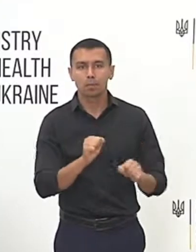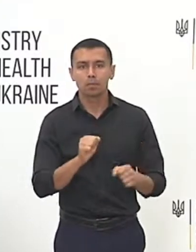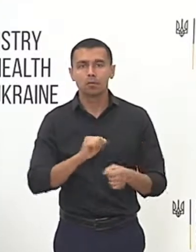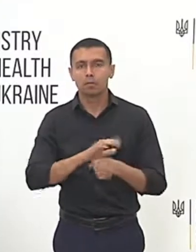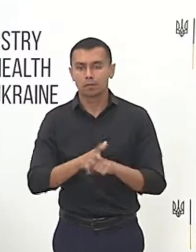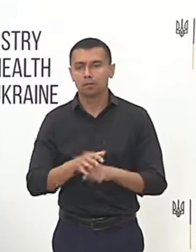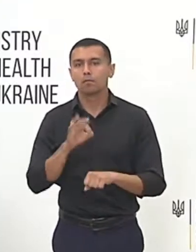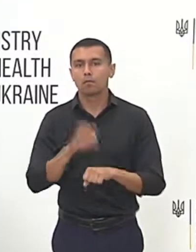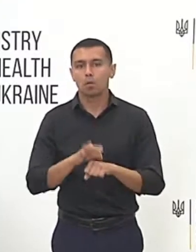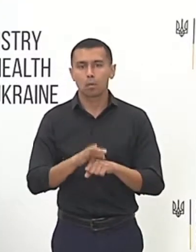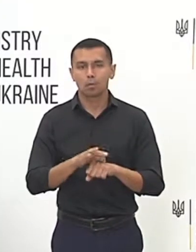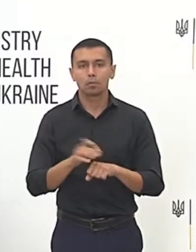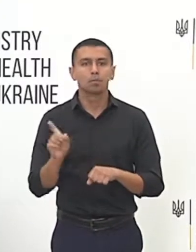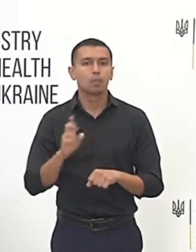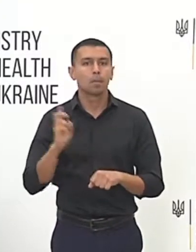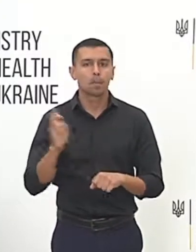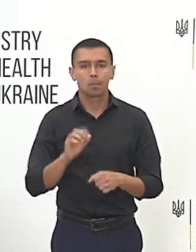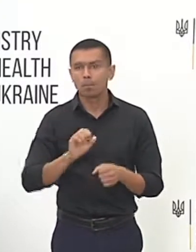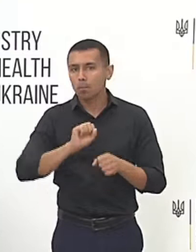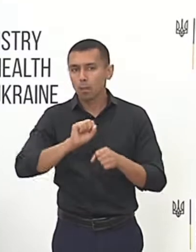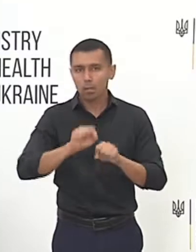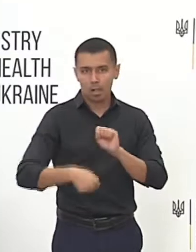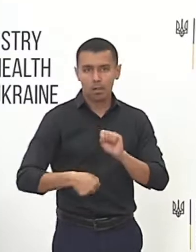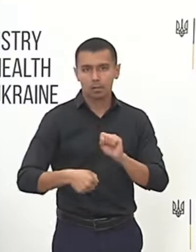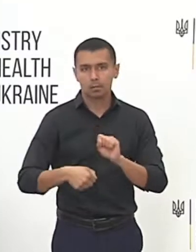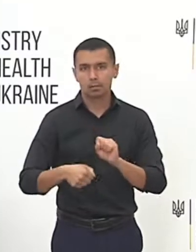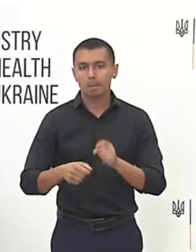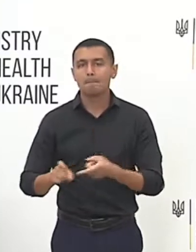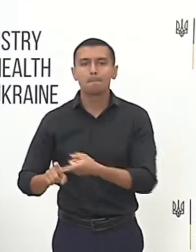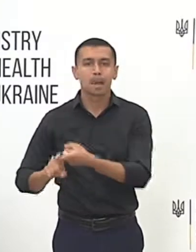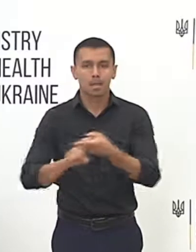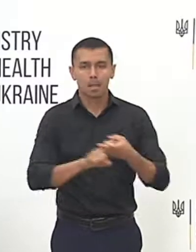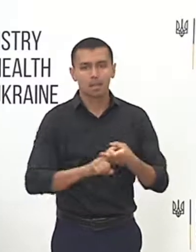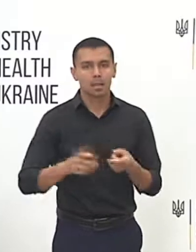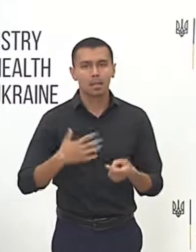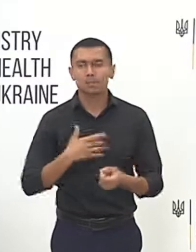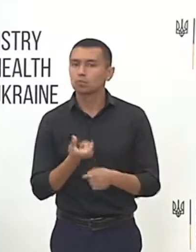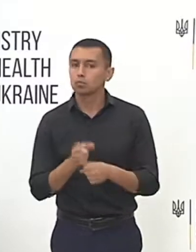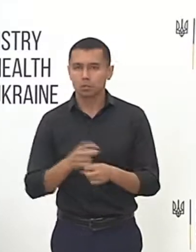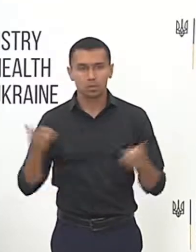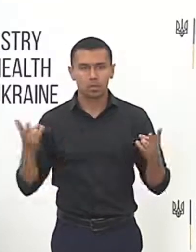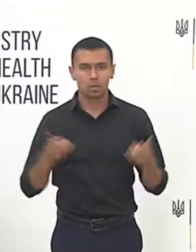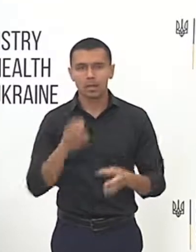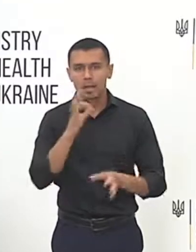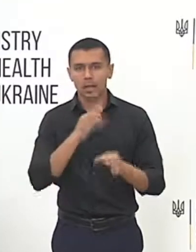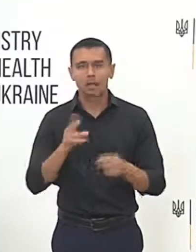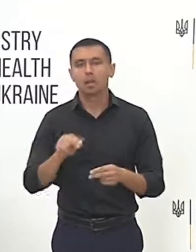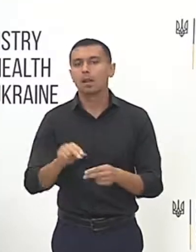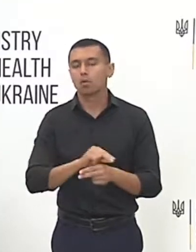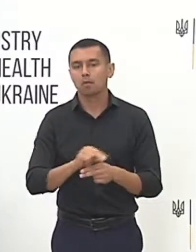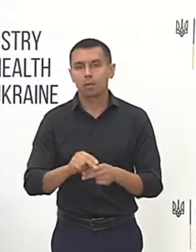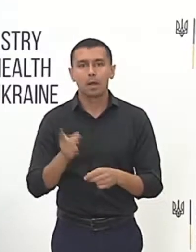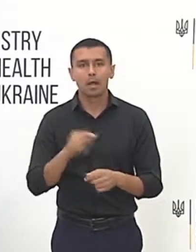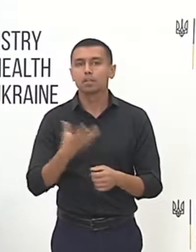хвороби. Для того, щоб подолати пандемію, нам вкрай необхідні ліки для лікування,